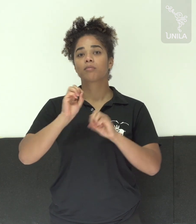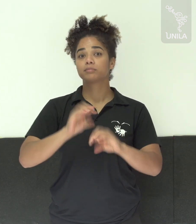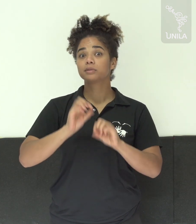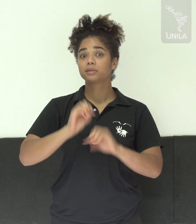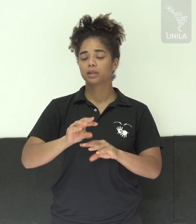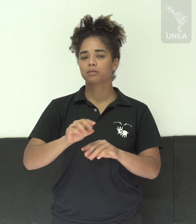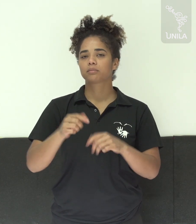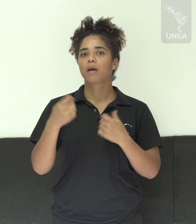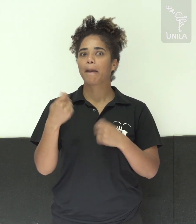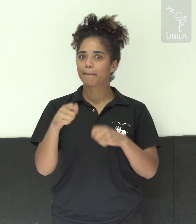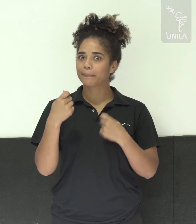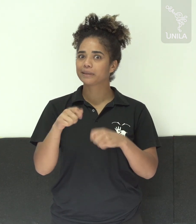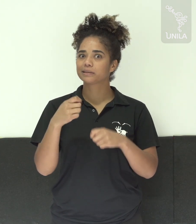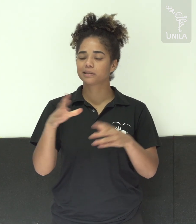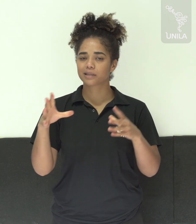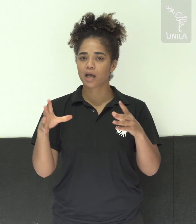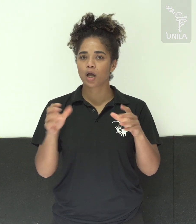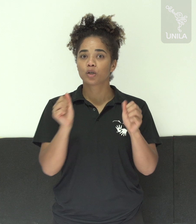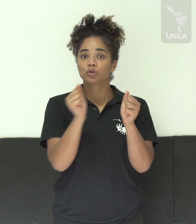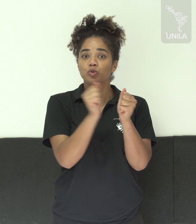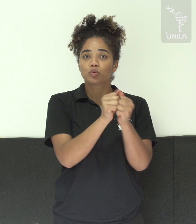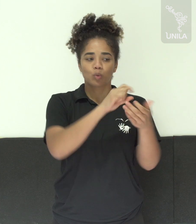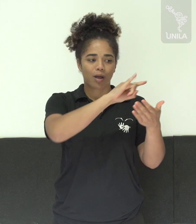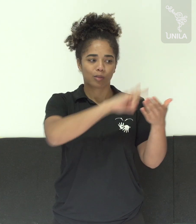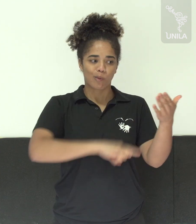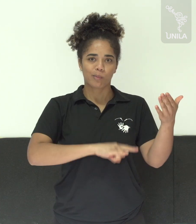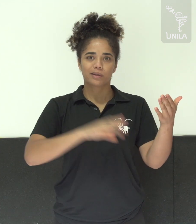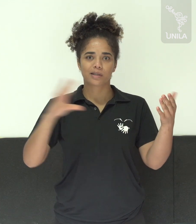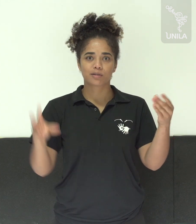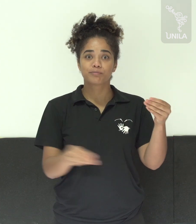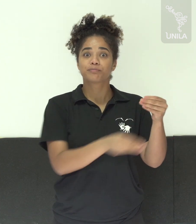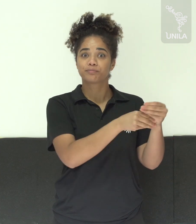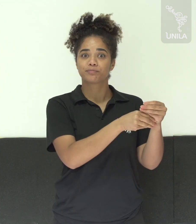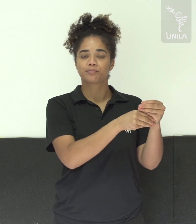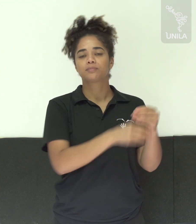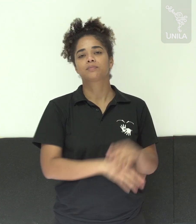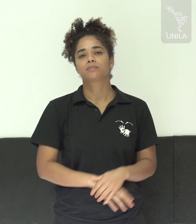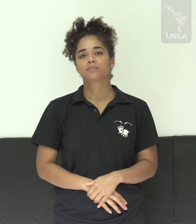deverá anexar a documentação correspondente.